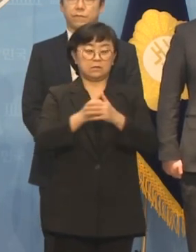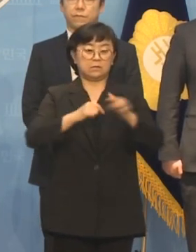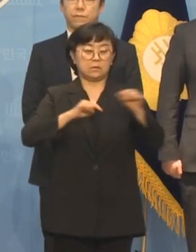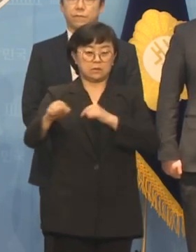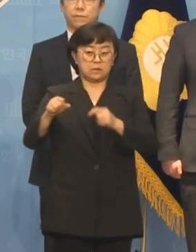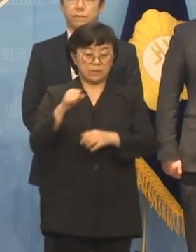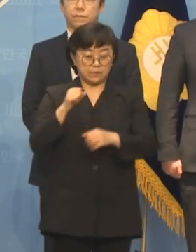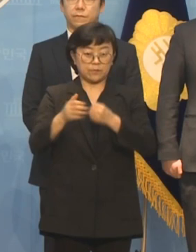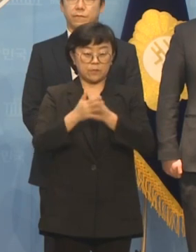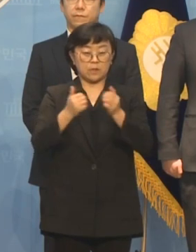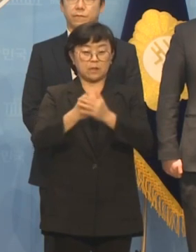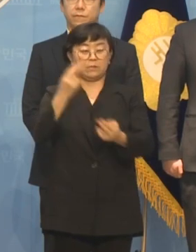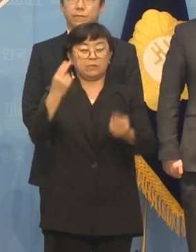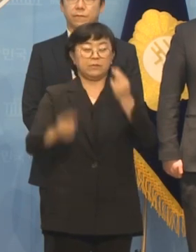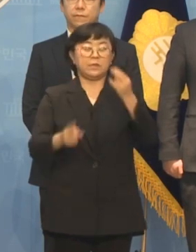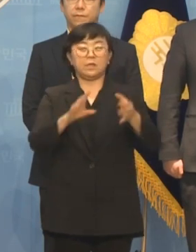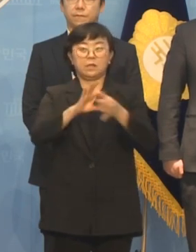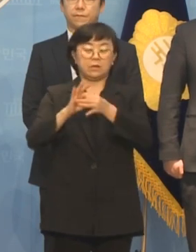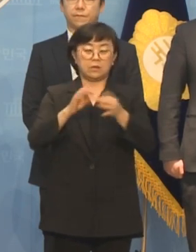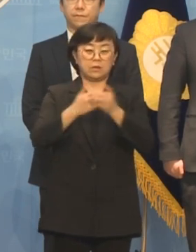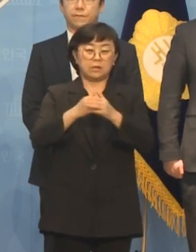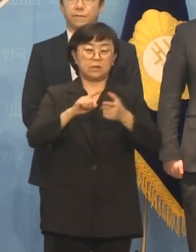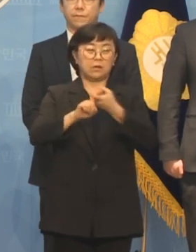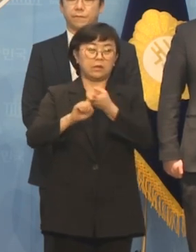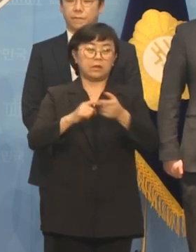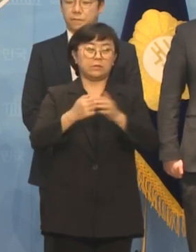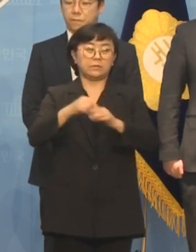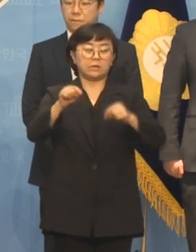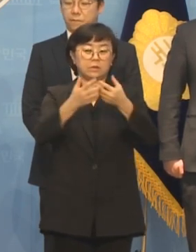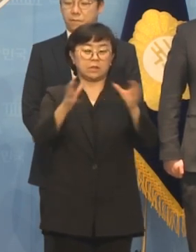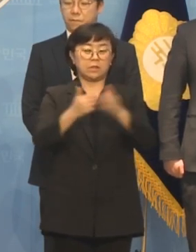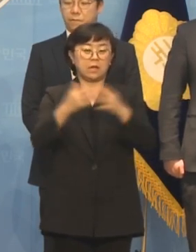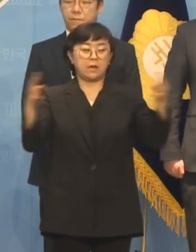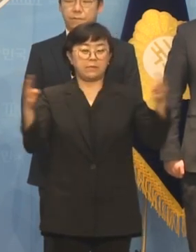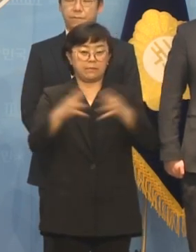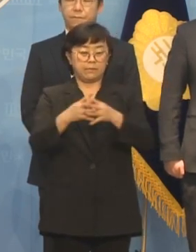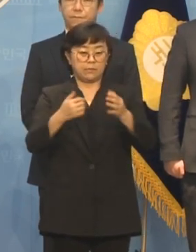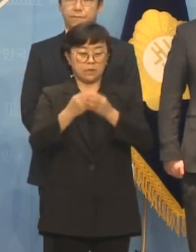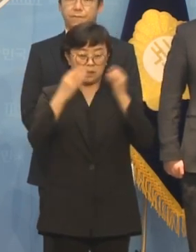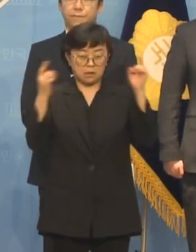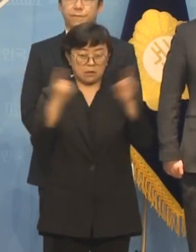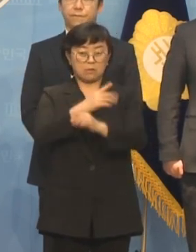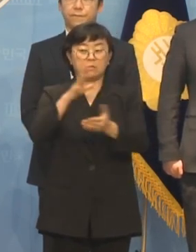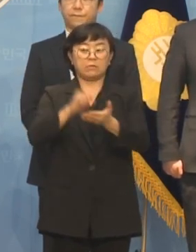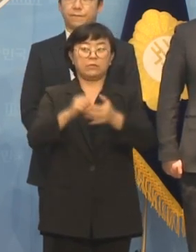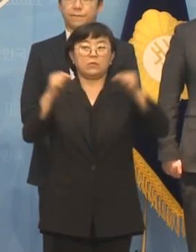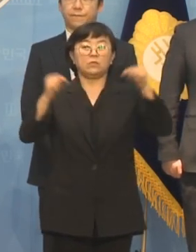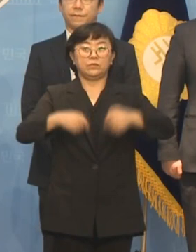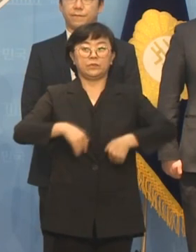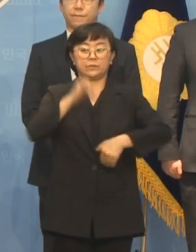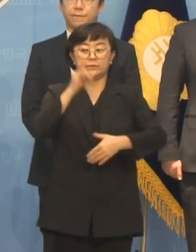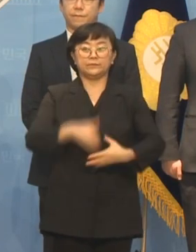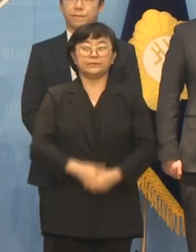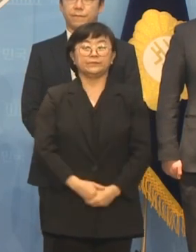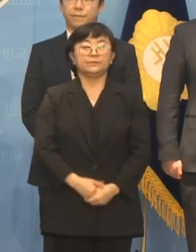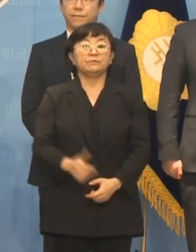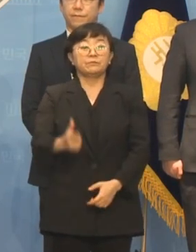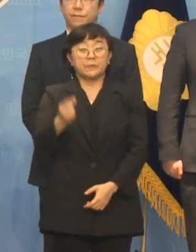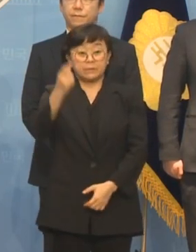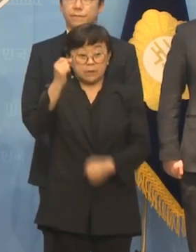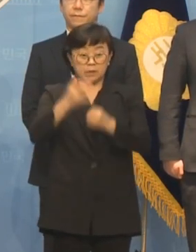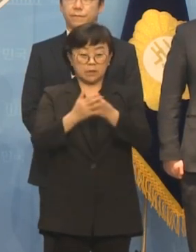세력들이 비례연합정당 결성에 합의하고 개혁과제에 대해 논의하기 시작하는 것입니다. 하루라도